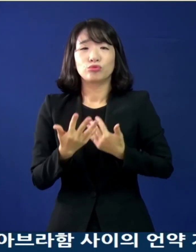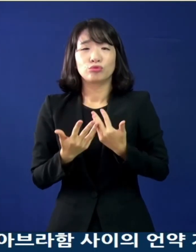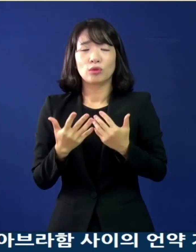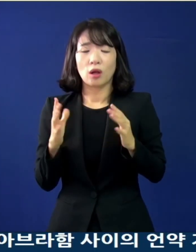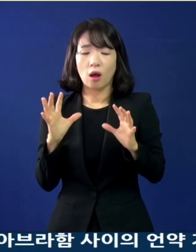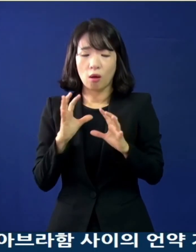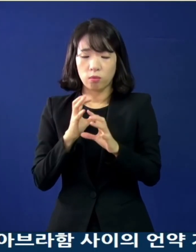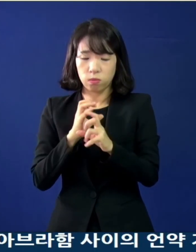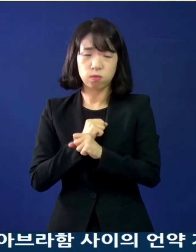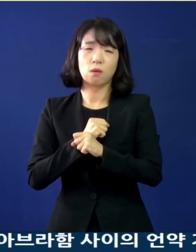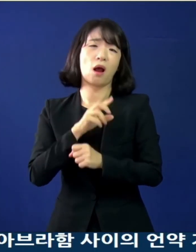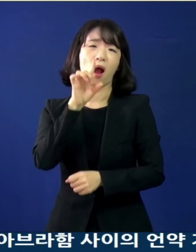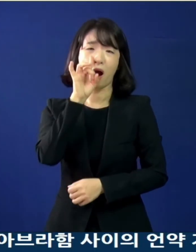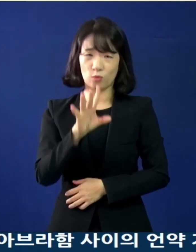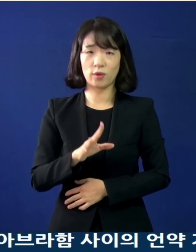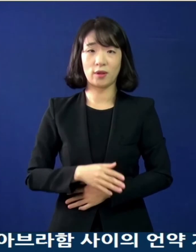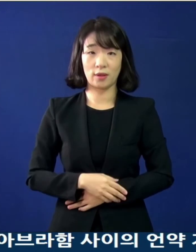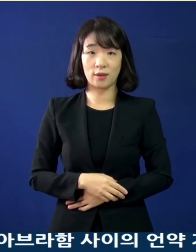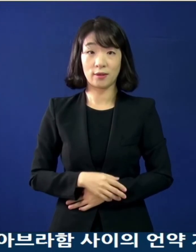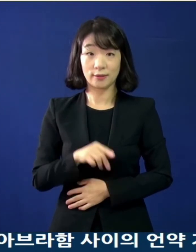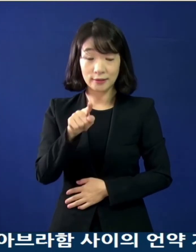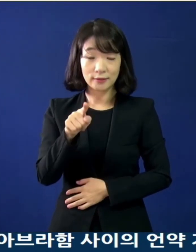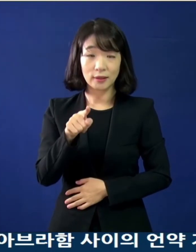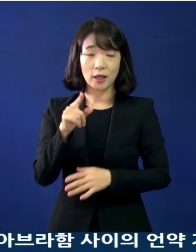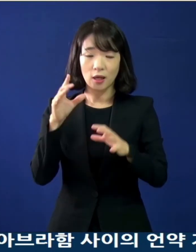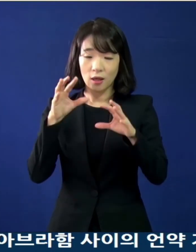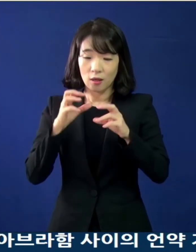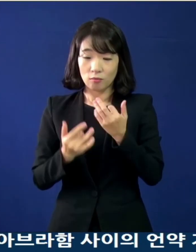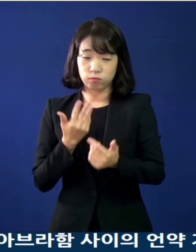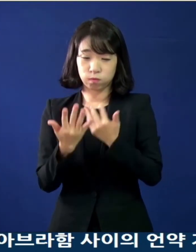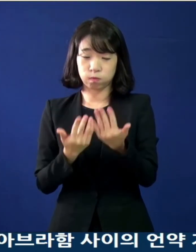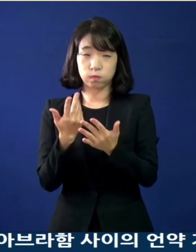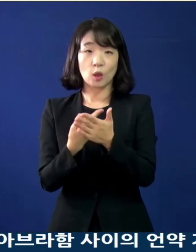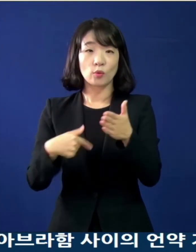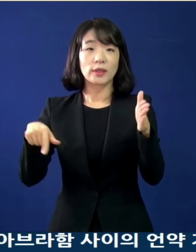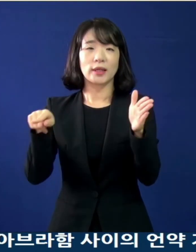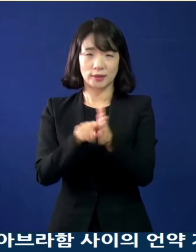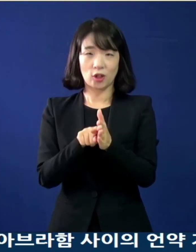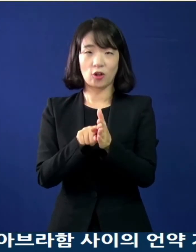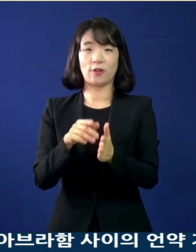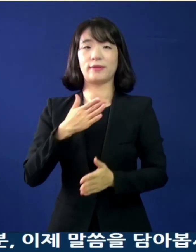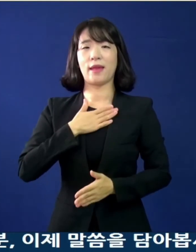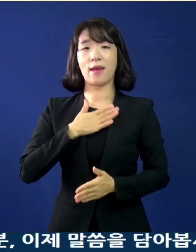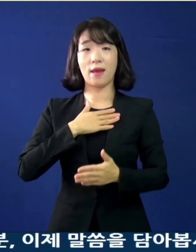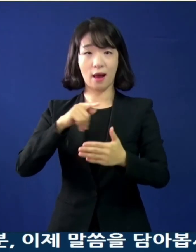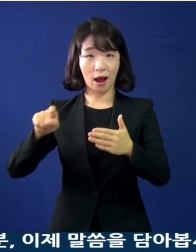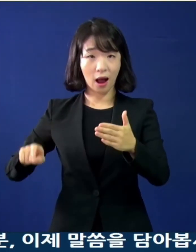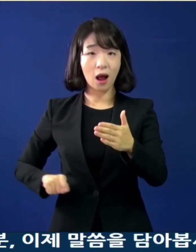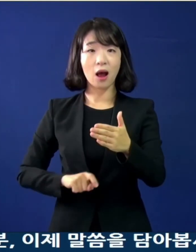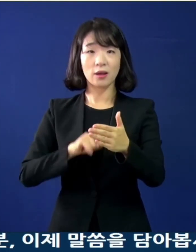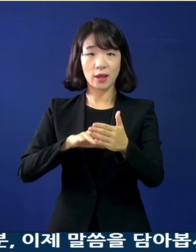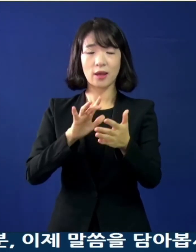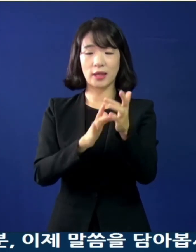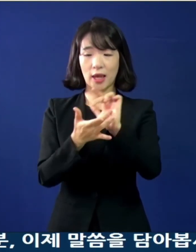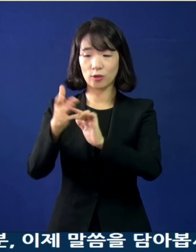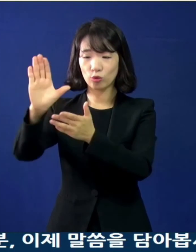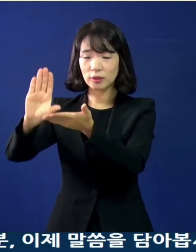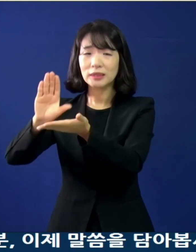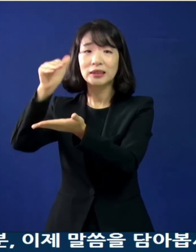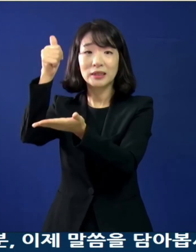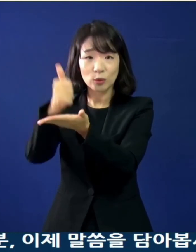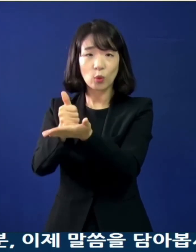소망하십시다. 그러기 위해서 내 안에 예수 그리스도의 제단이 있어야